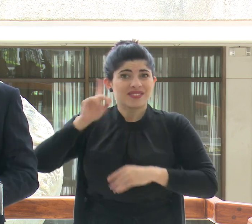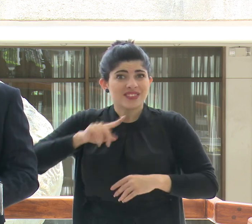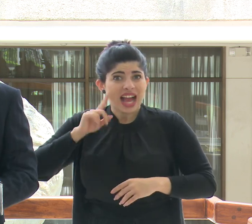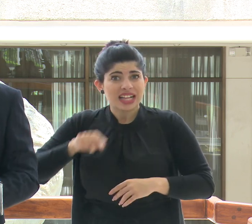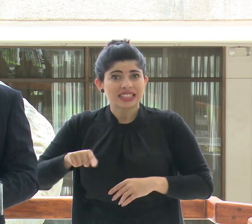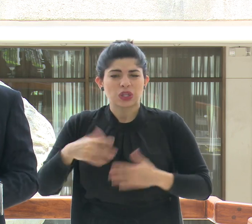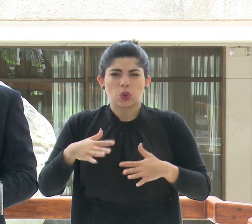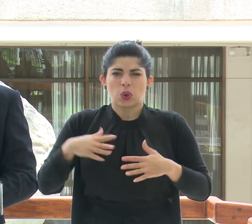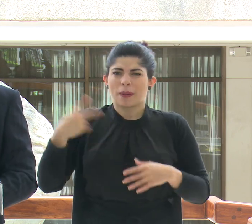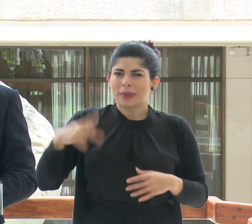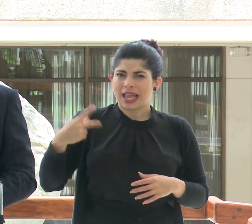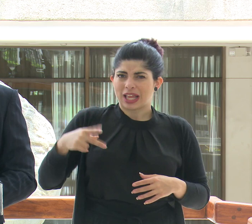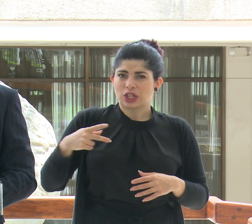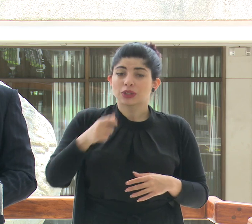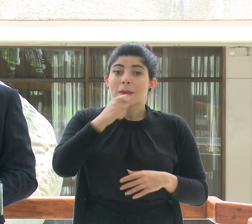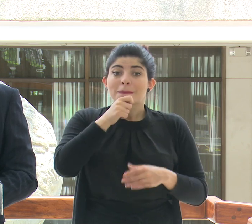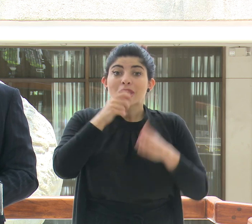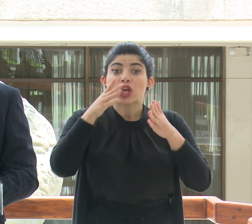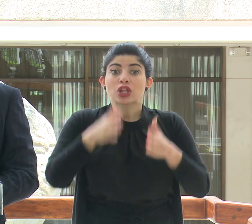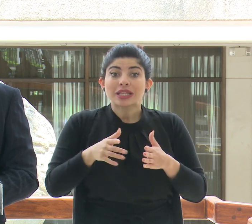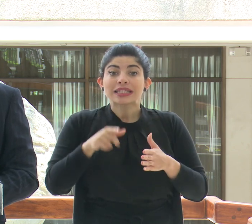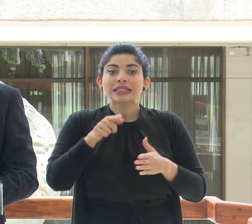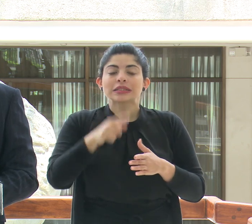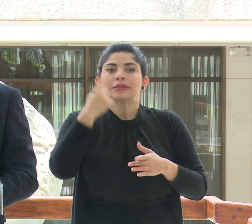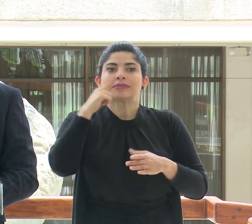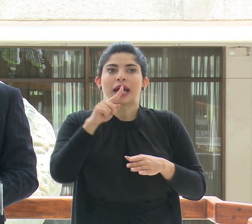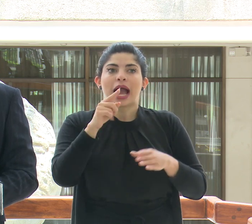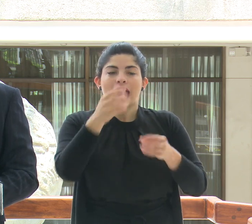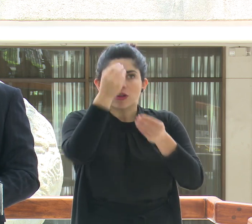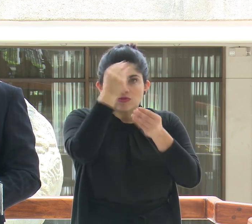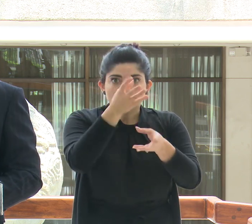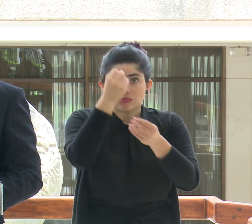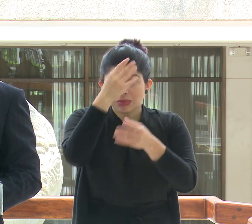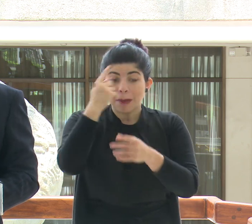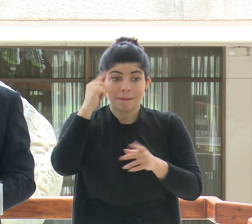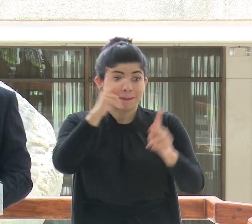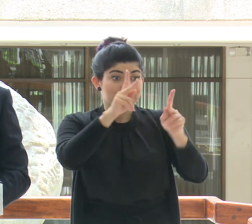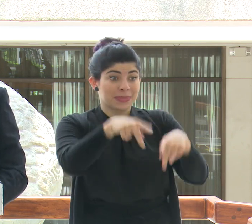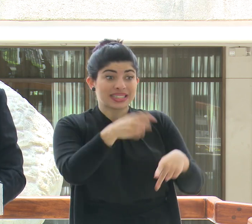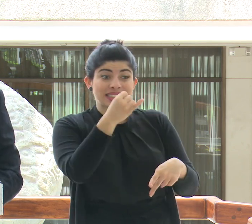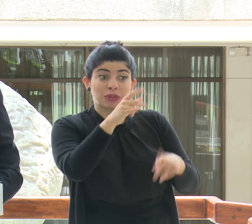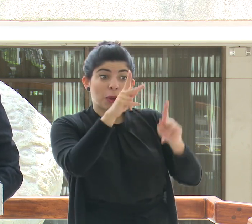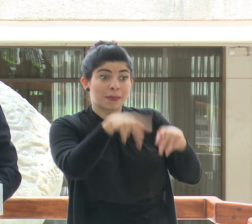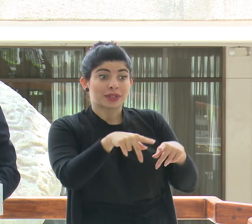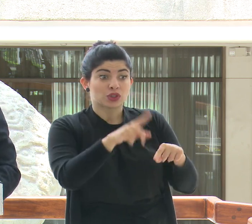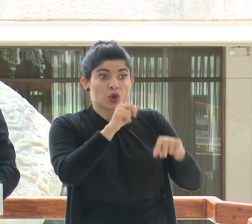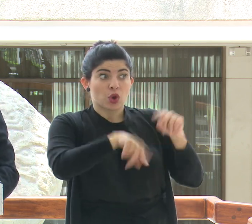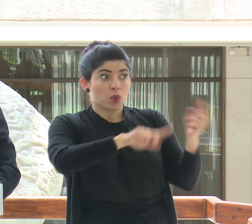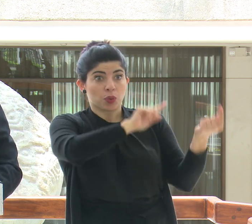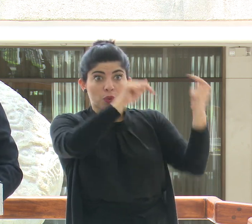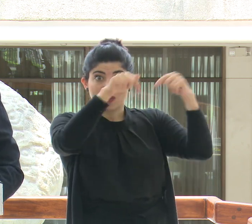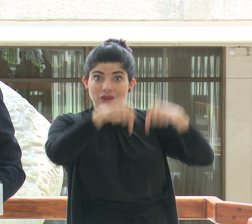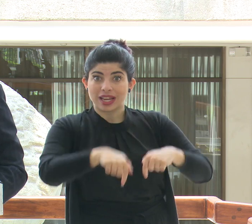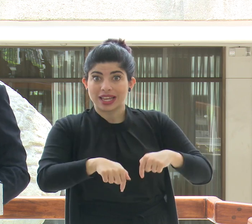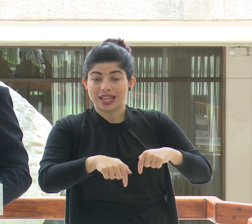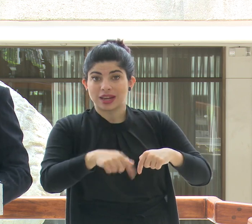es central en el ejercicio de la ciudadanía. Para que ese ciudadano que no tiene la oportunidad de estar aquí hoy, que está en su trabajo, está